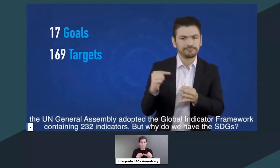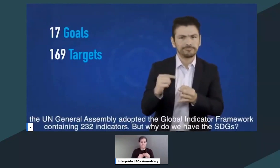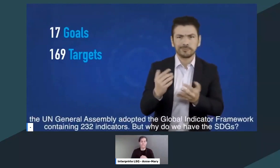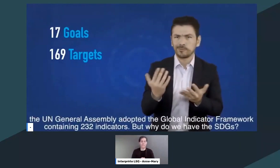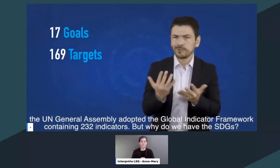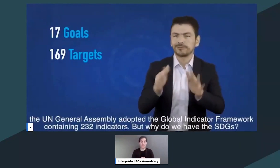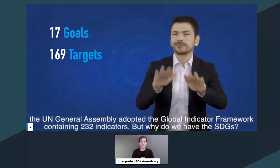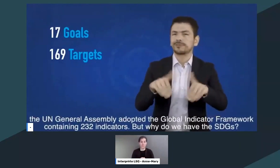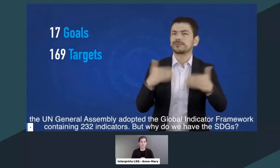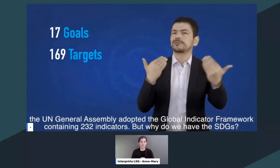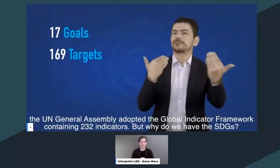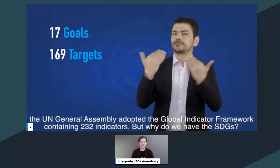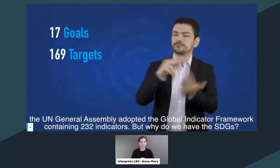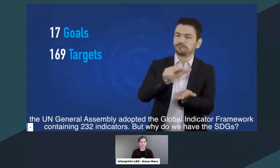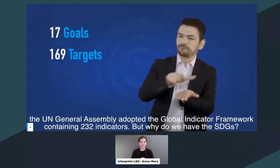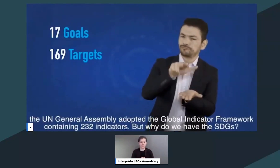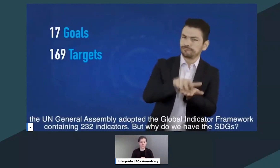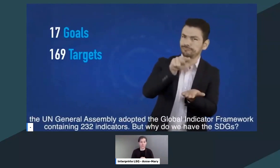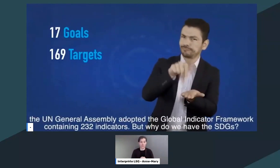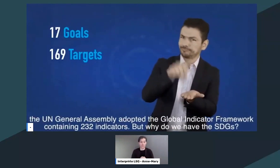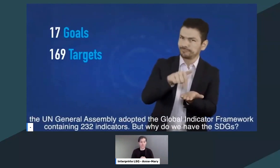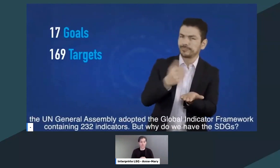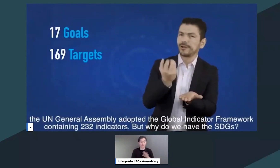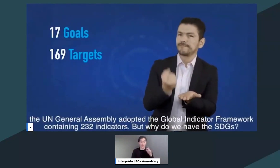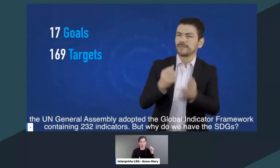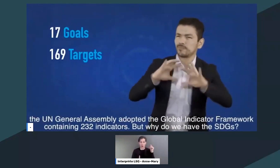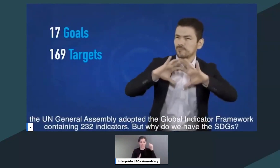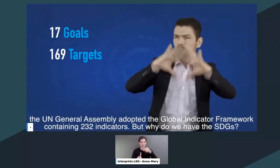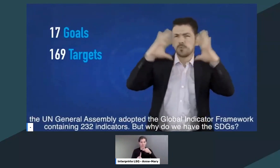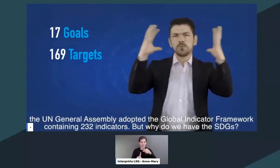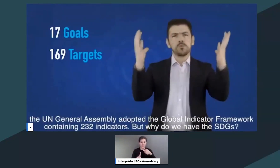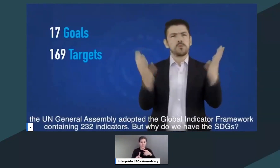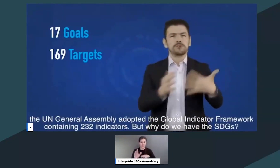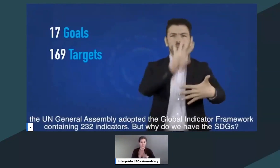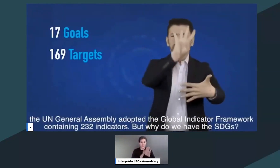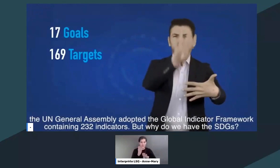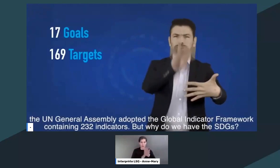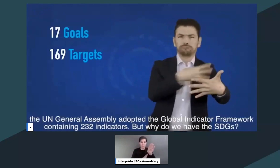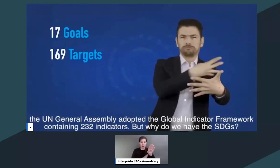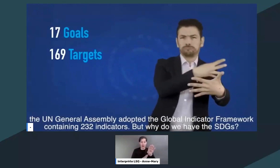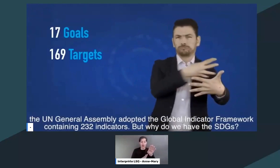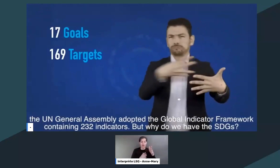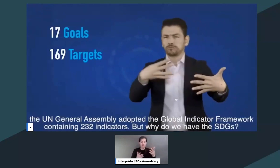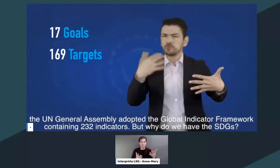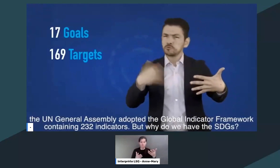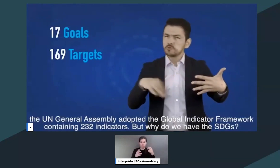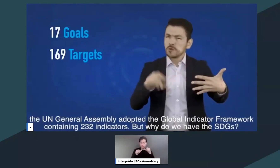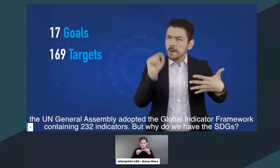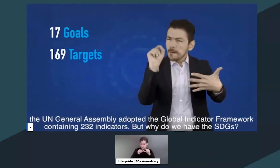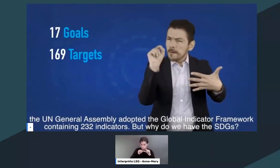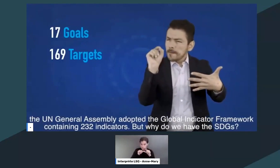a adopté cela. Elle a mis en place, élaboré le cadre du travail.